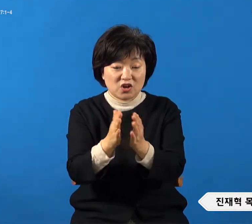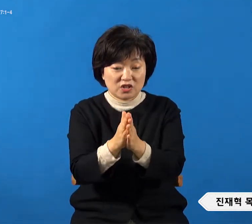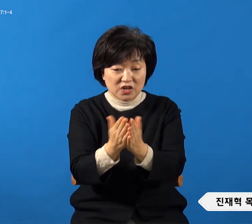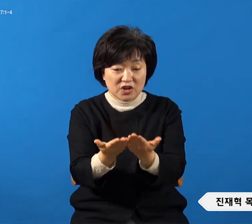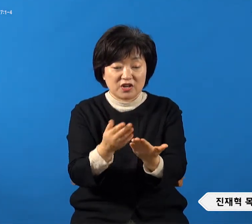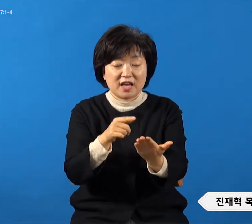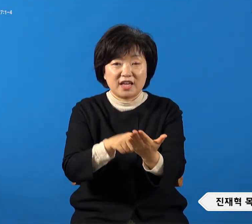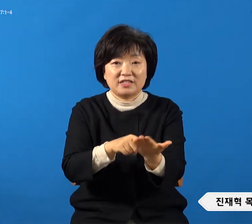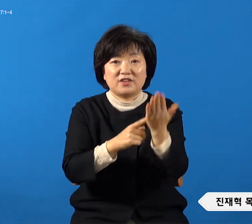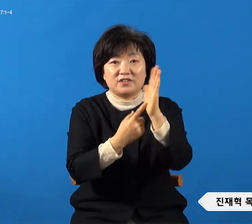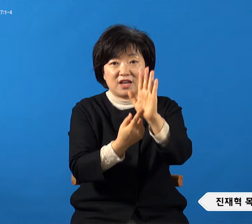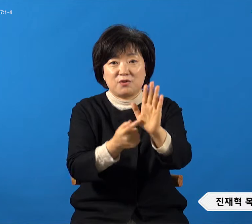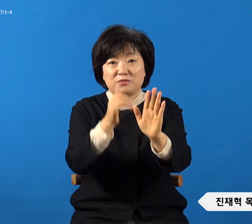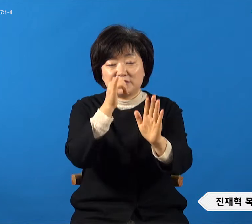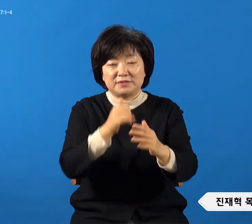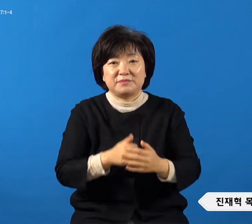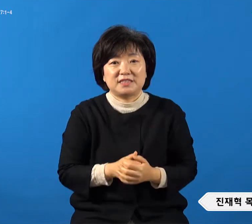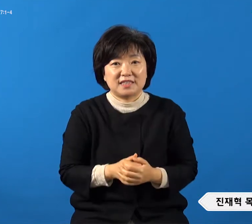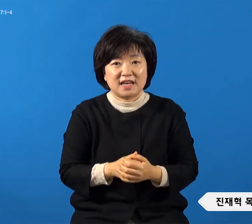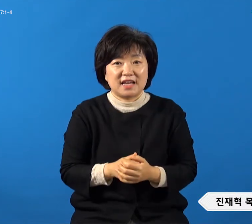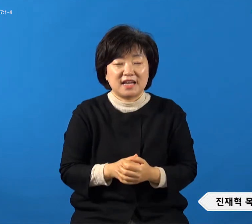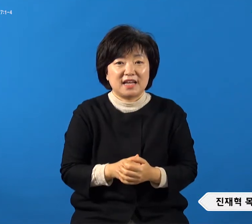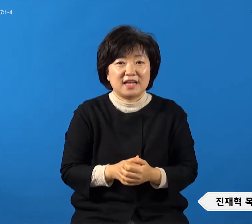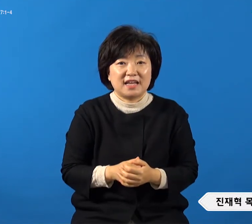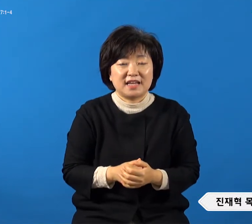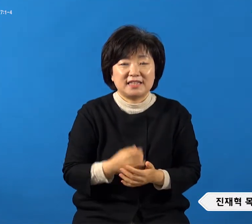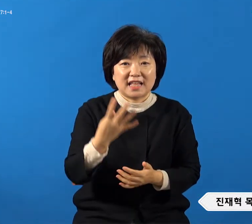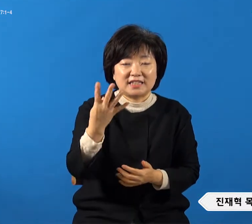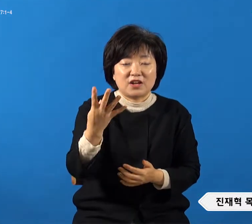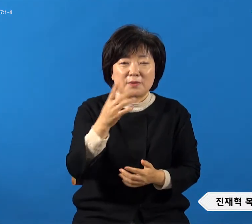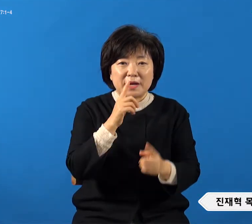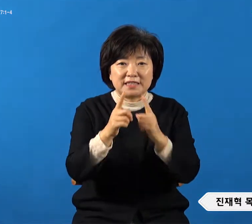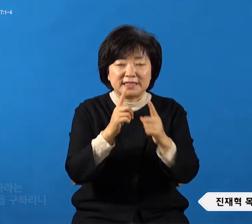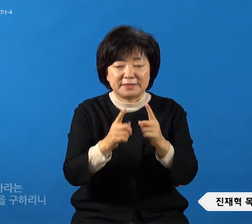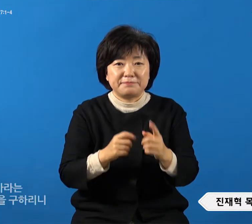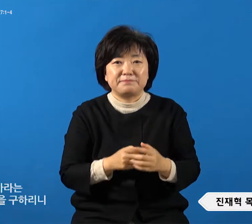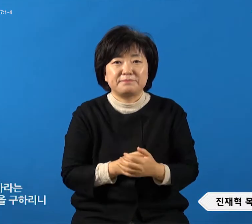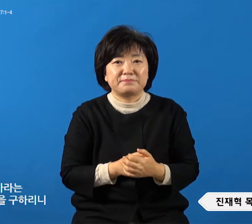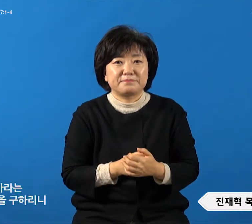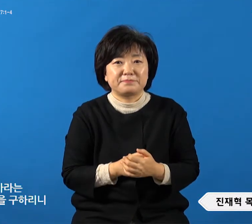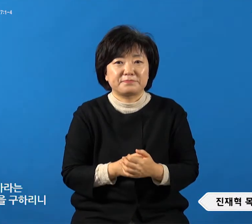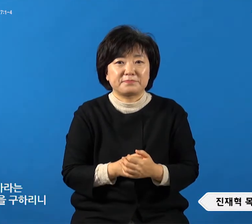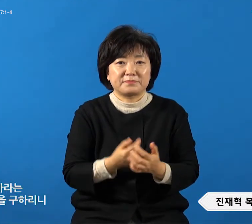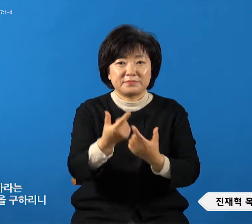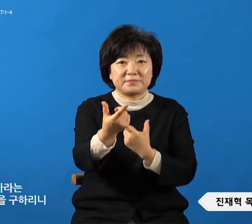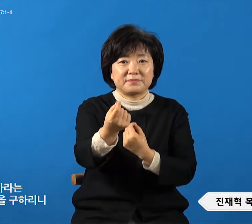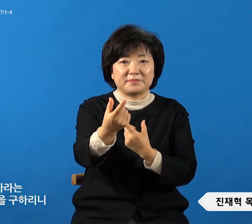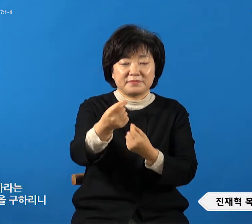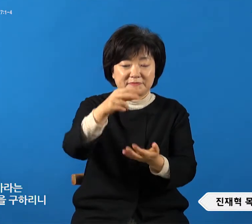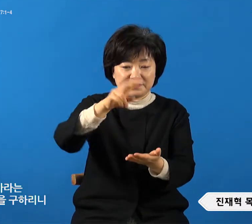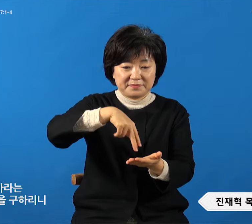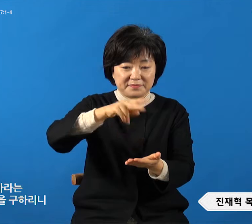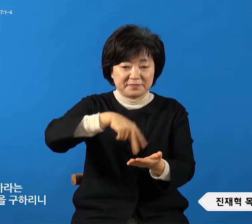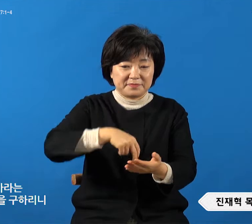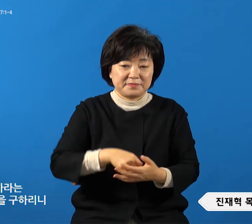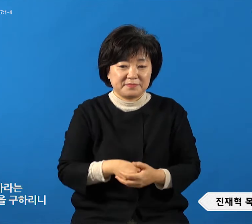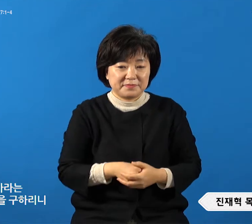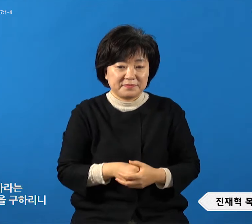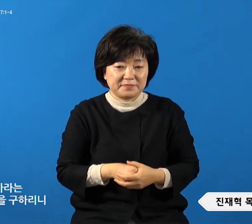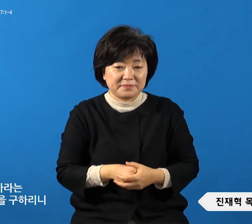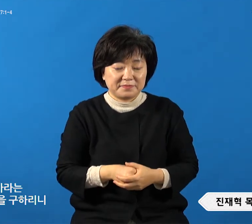이렇게 말씀하고 있습니다. 자, 4절 말씀 한번 같이